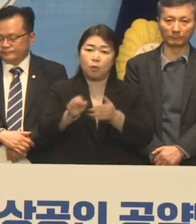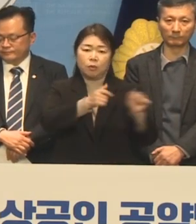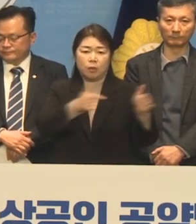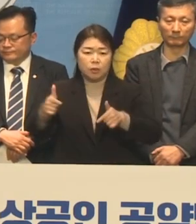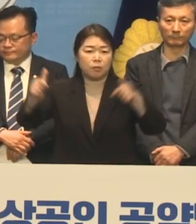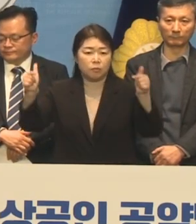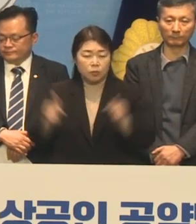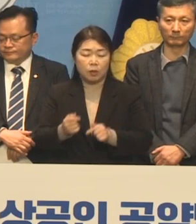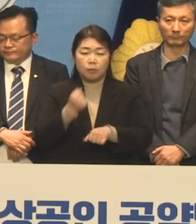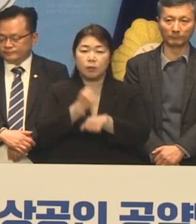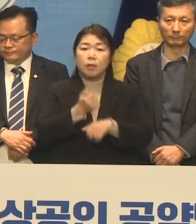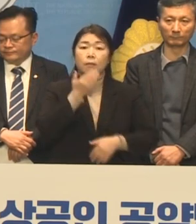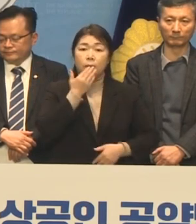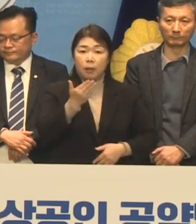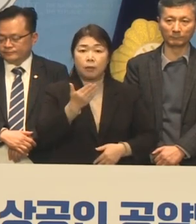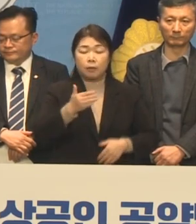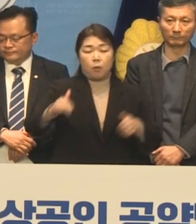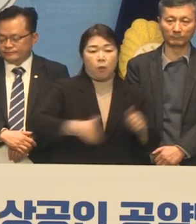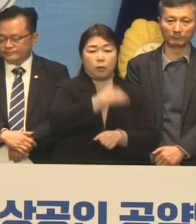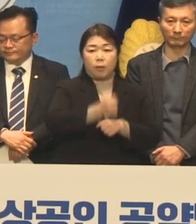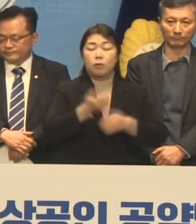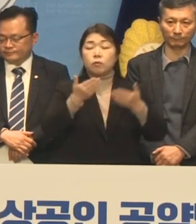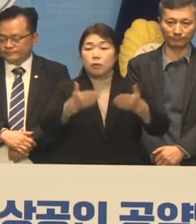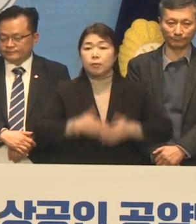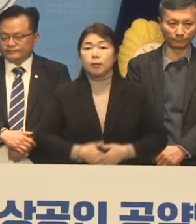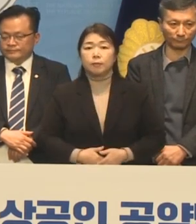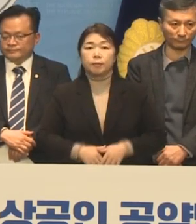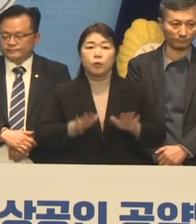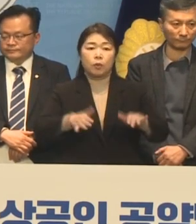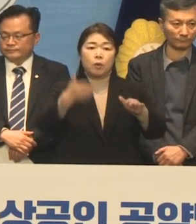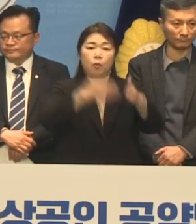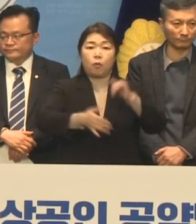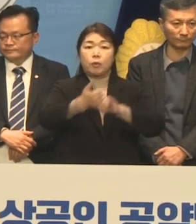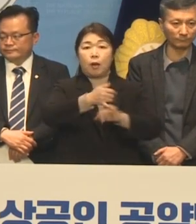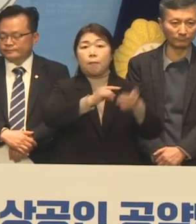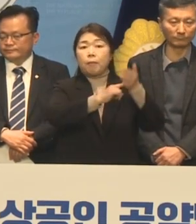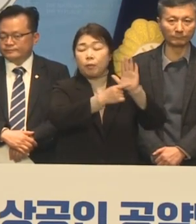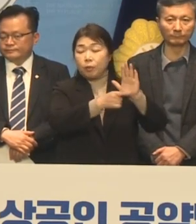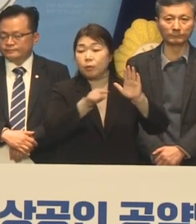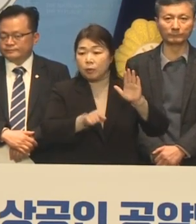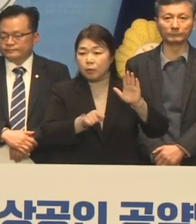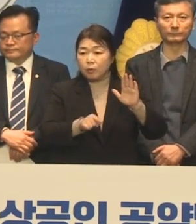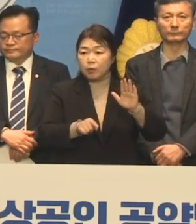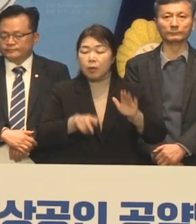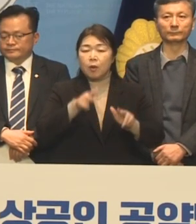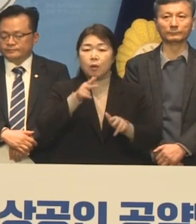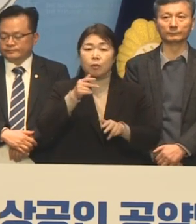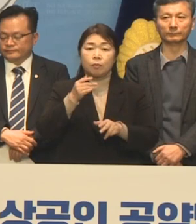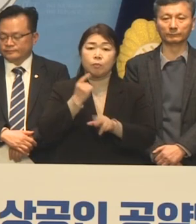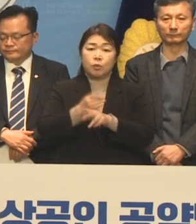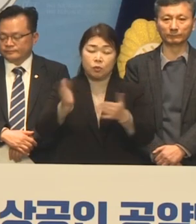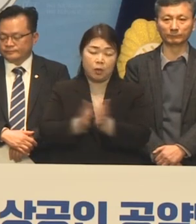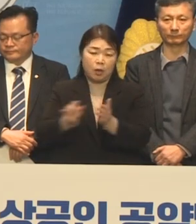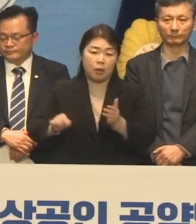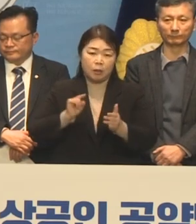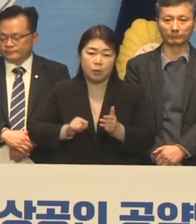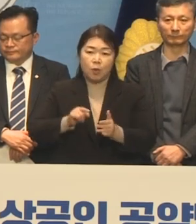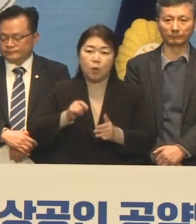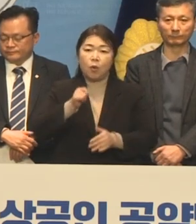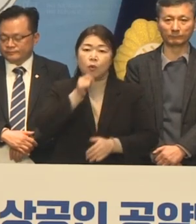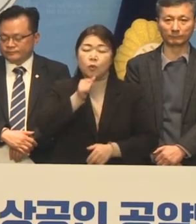하겠습니다. 오늘 공약 발표에는 더불어민주당 소상공인위원회 위원장님들